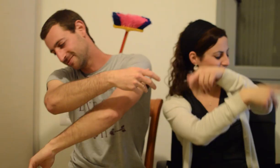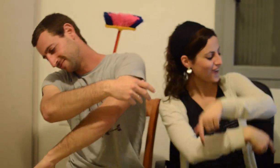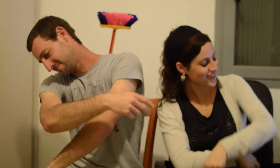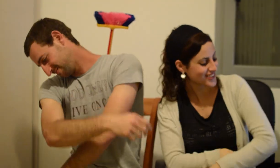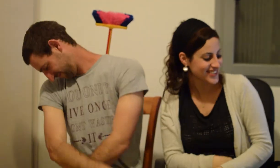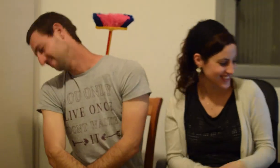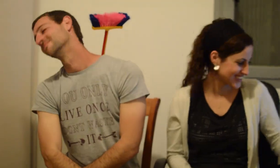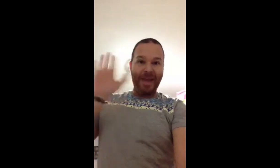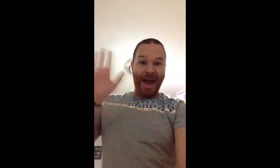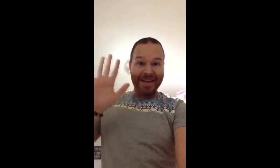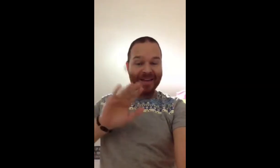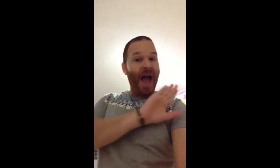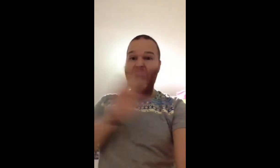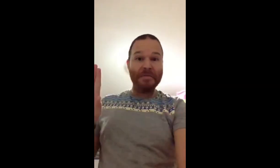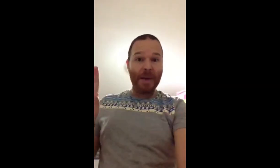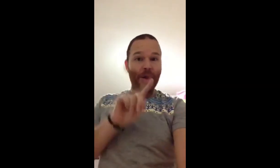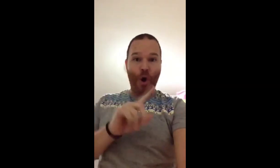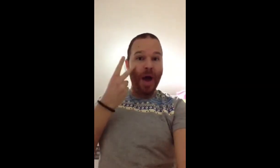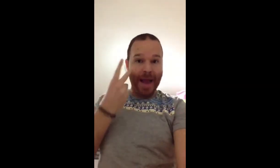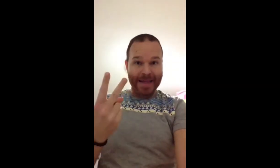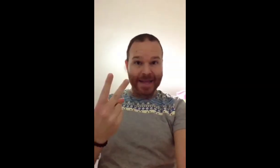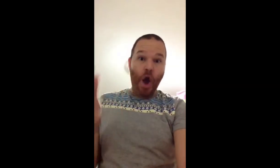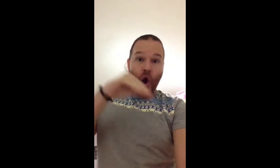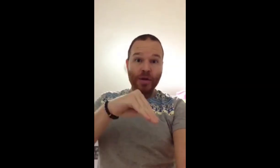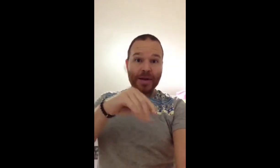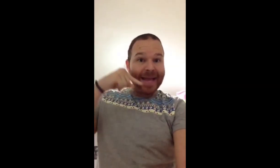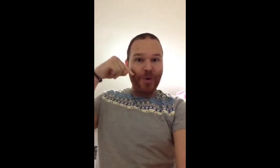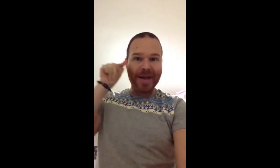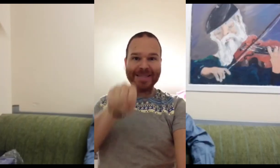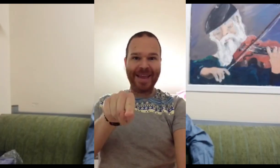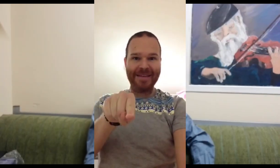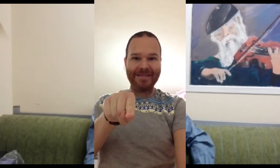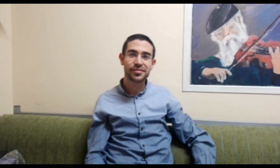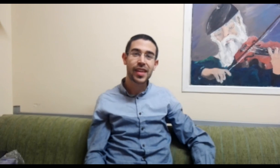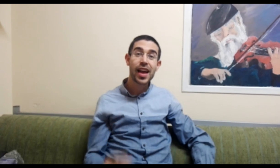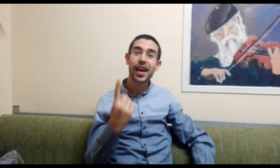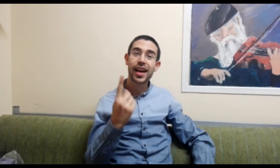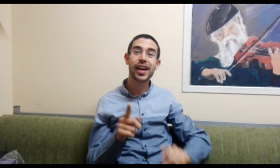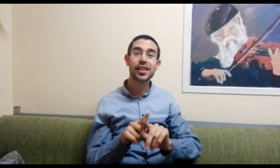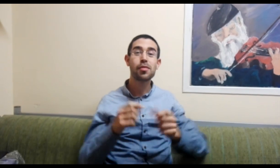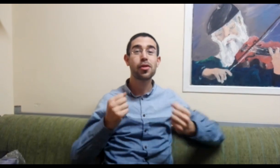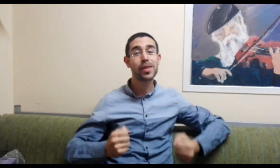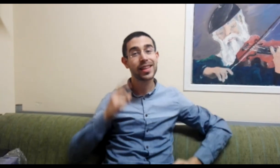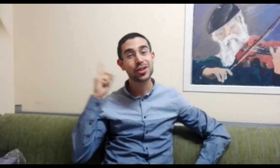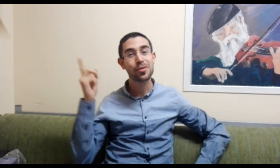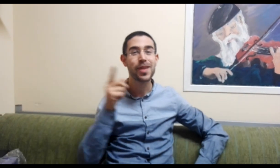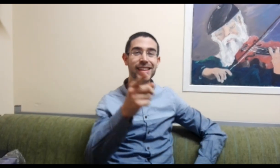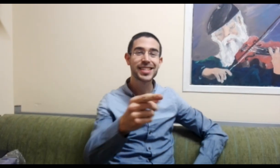אוי. היי, אף פעם לא ראיתי עוד חיוך כזה. אחת כמוך בטח שומעת את זה